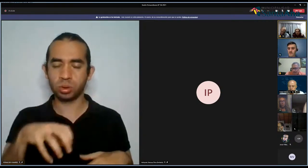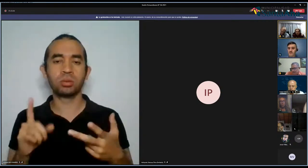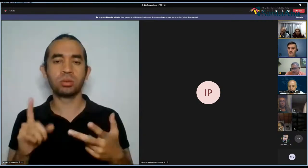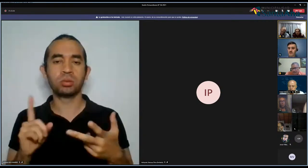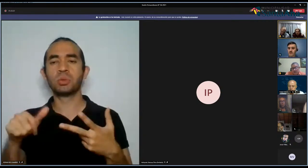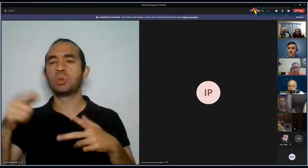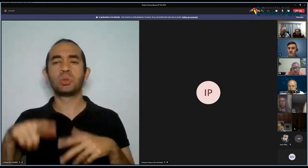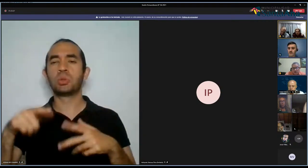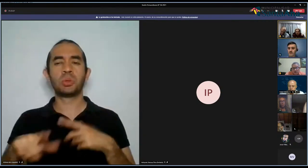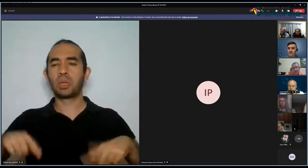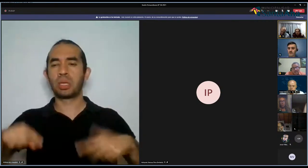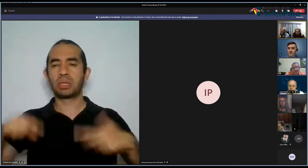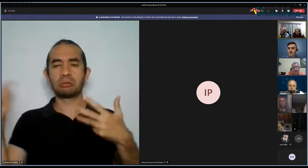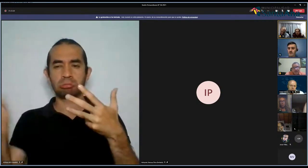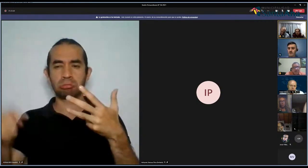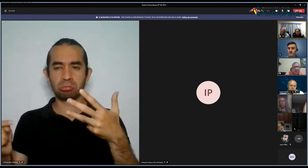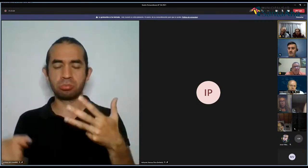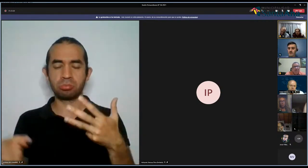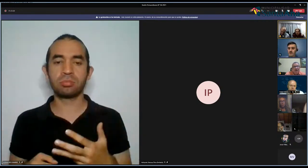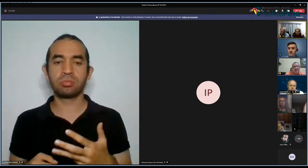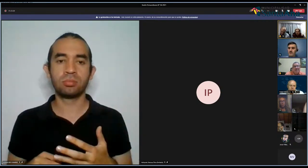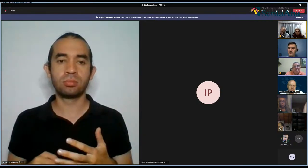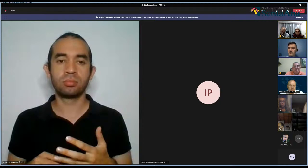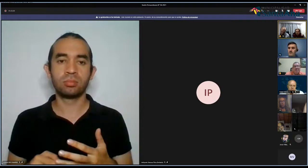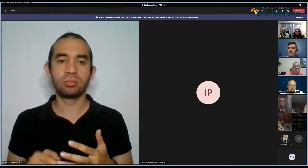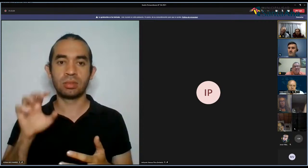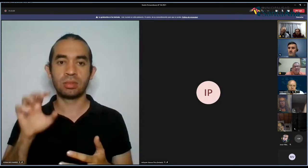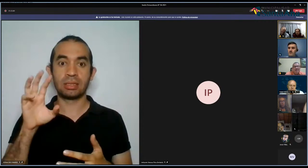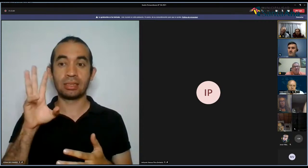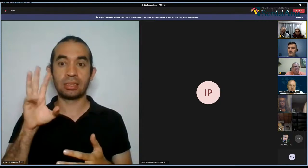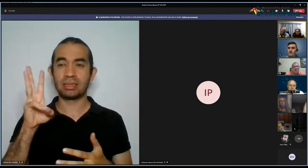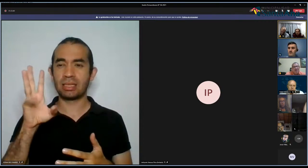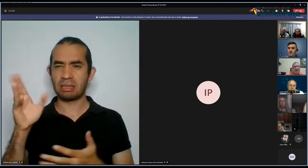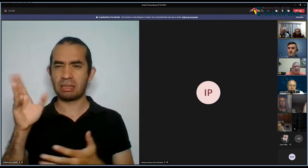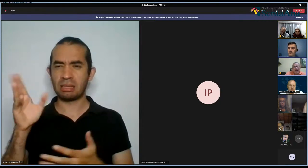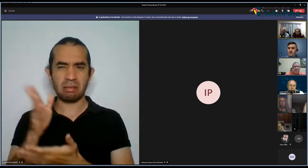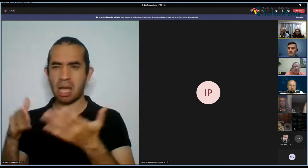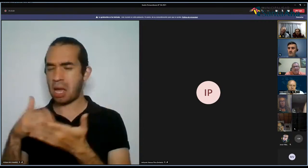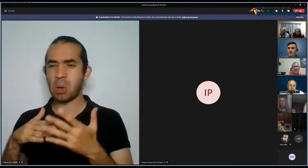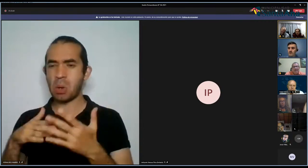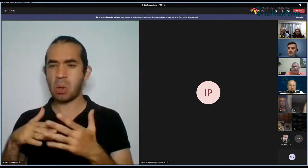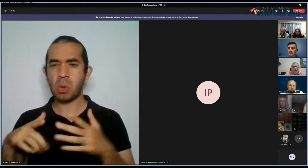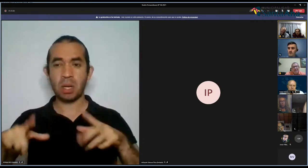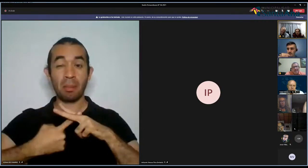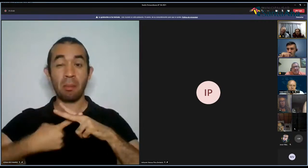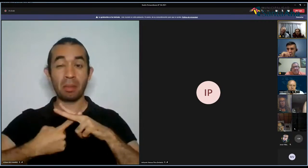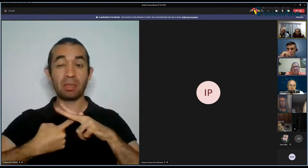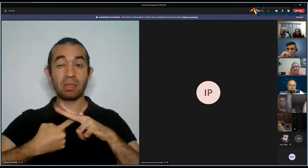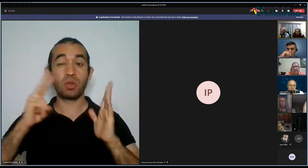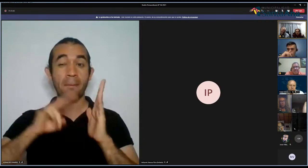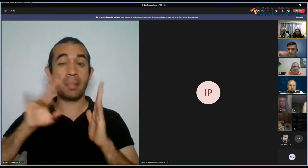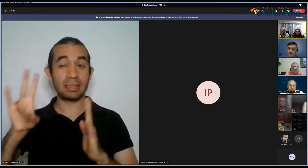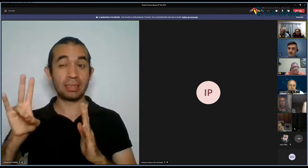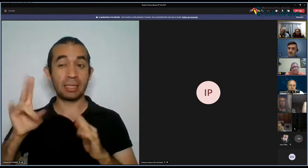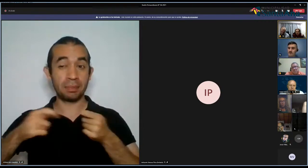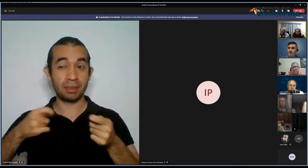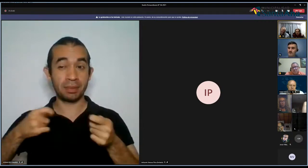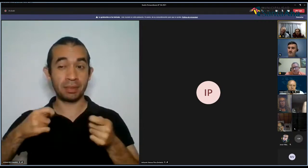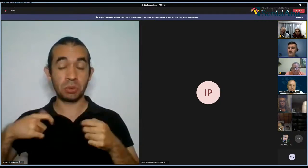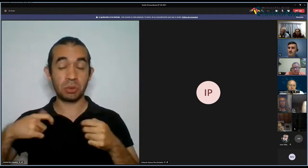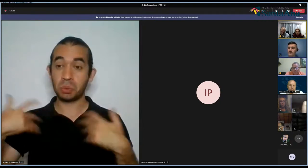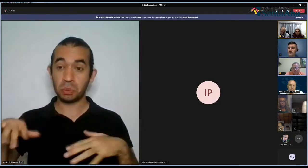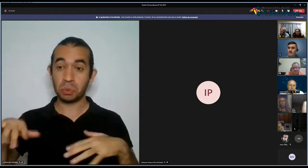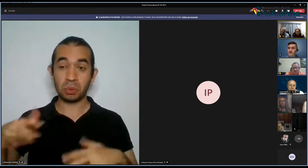no son los 60 y pisto de lugares que teníamos iniciando en el 2007 en la administración hemos solucionado